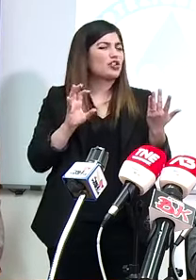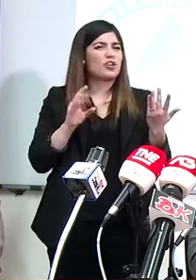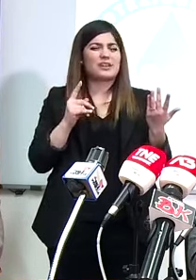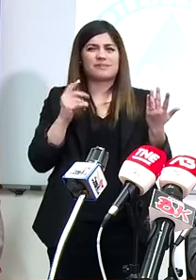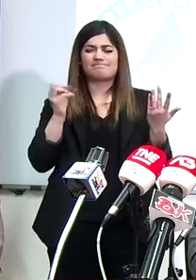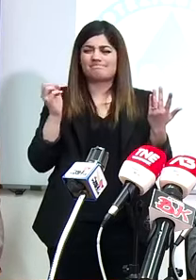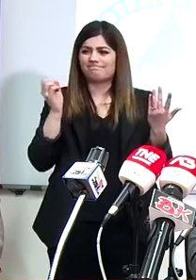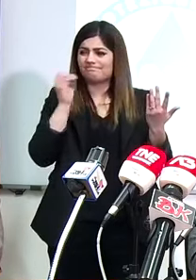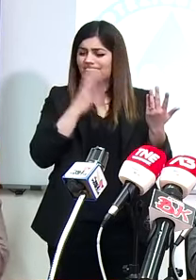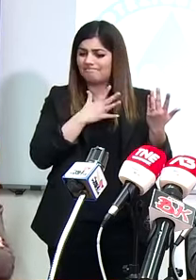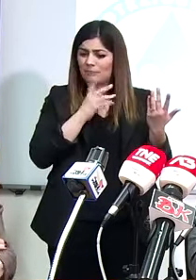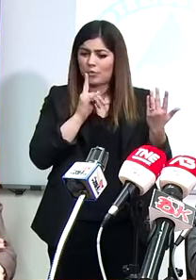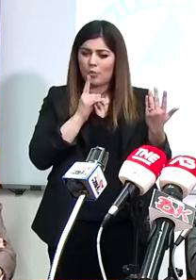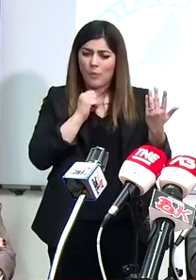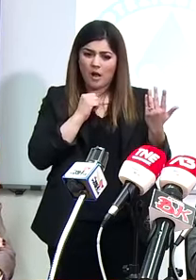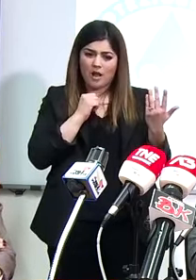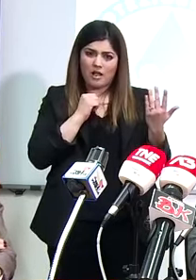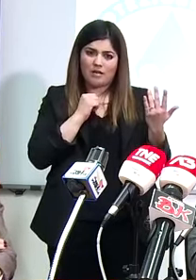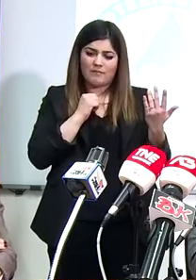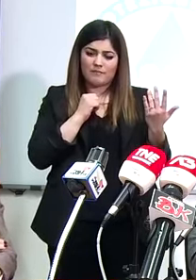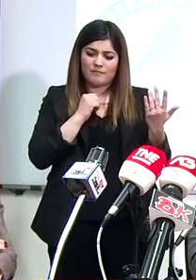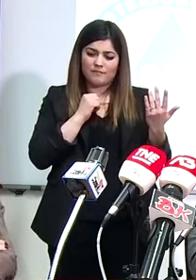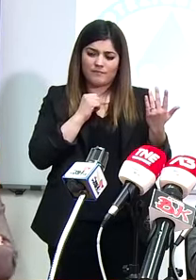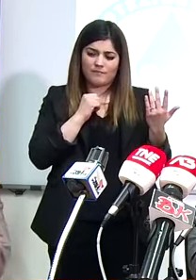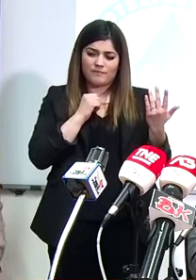un aiuto e